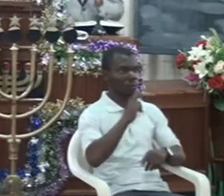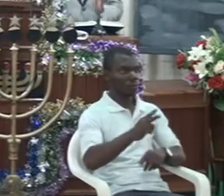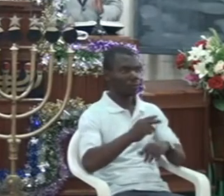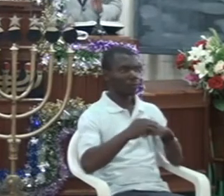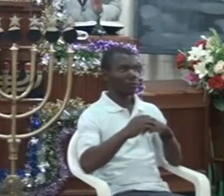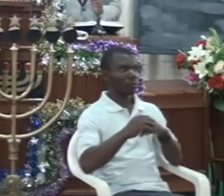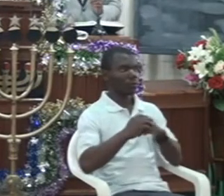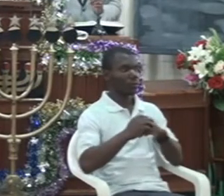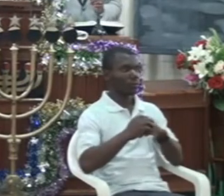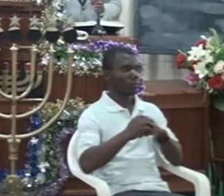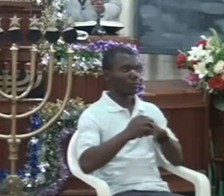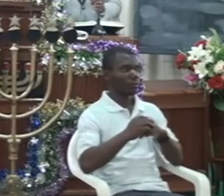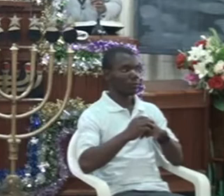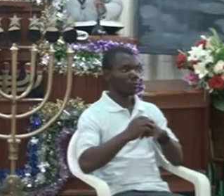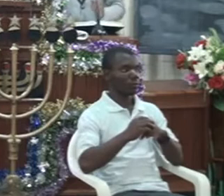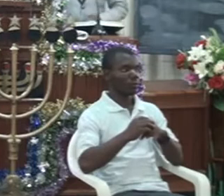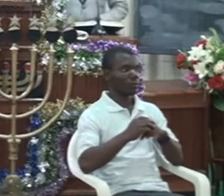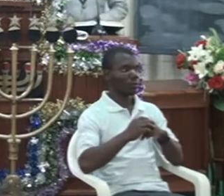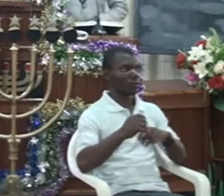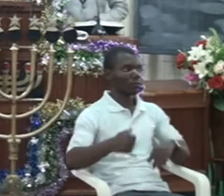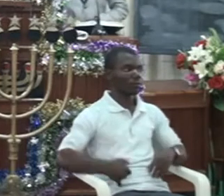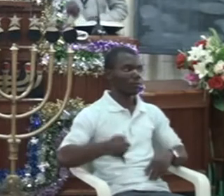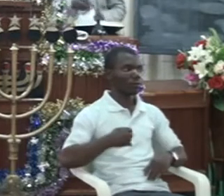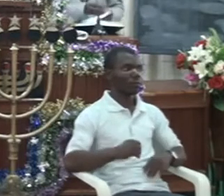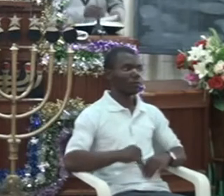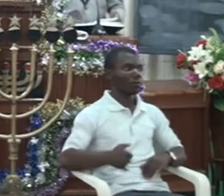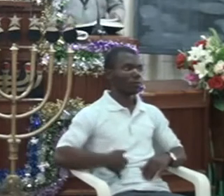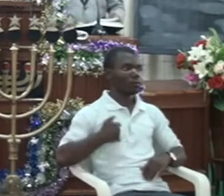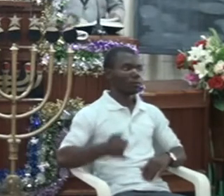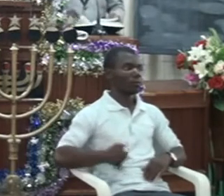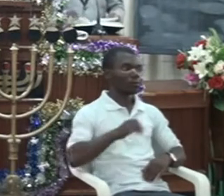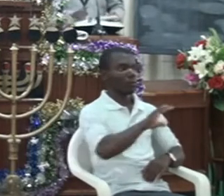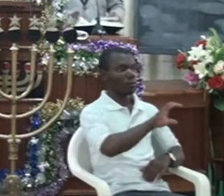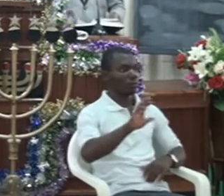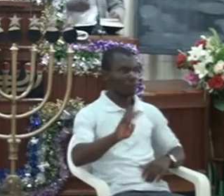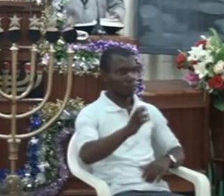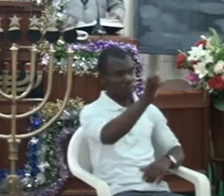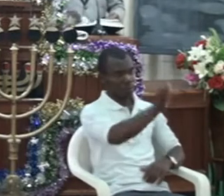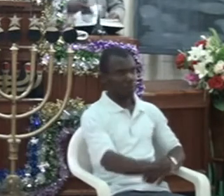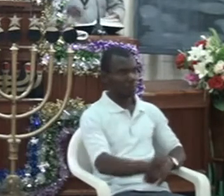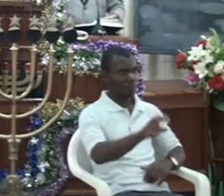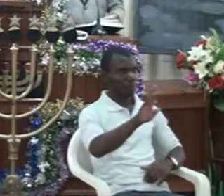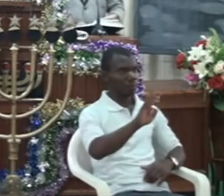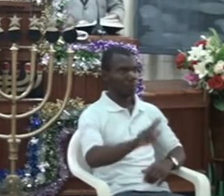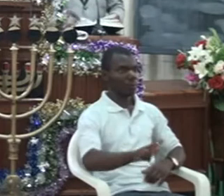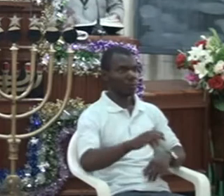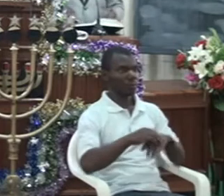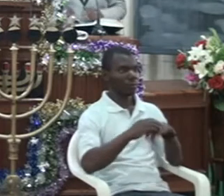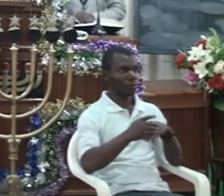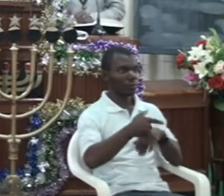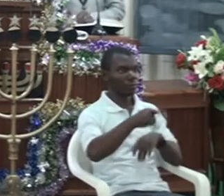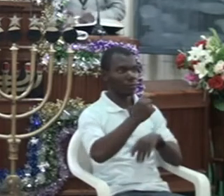sa parole de la vérité. Jean chapitre 6. Jean chapitre 6. À partir du verset 63. Depuis le verset